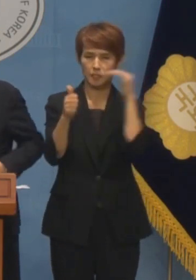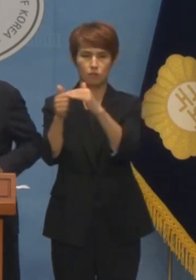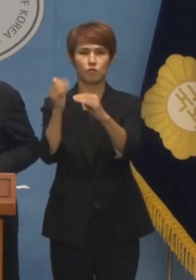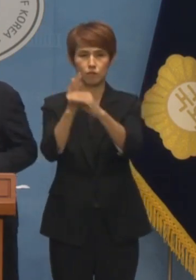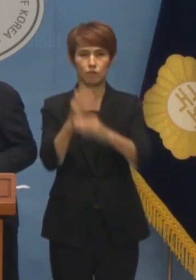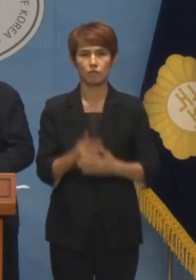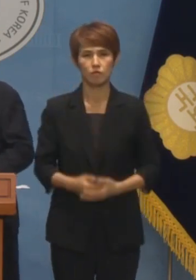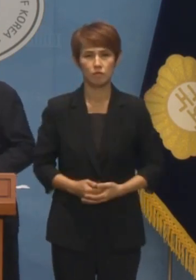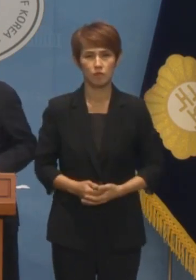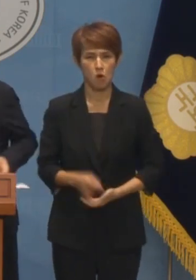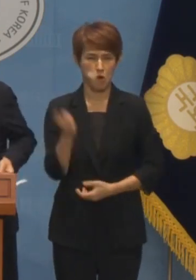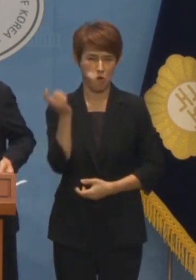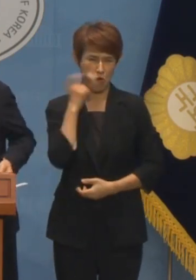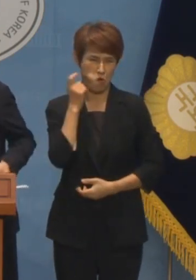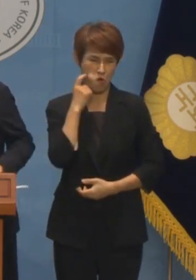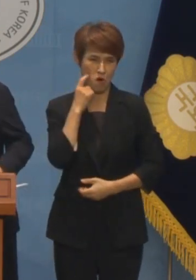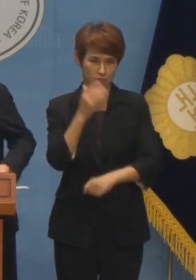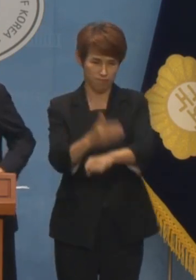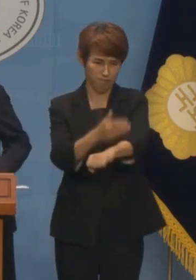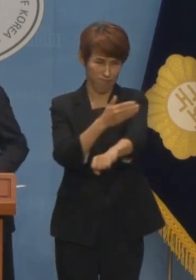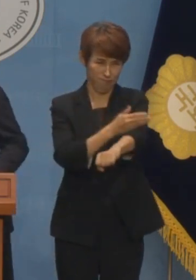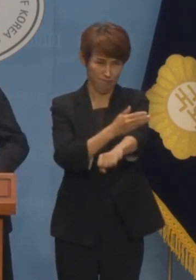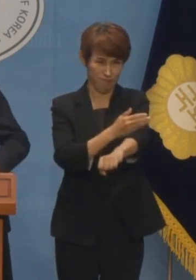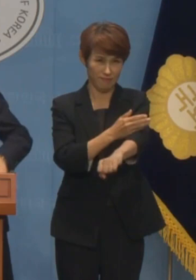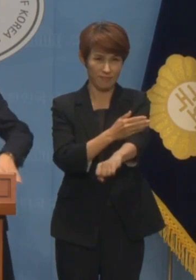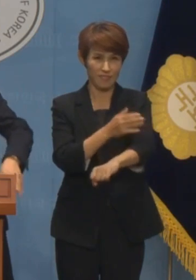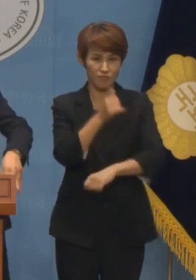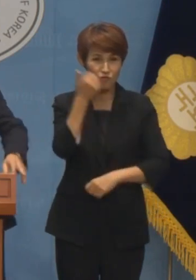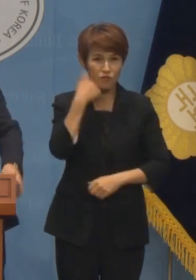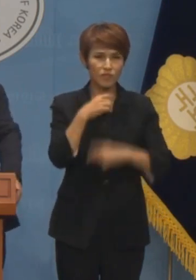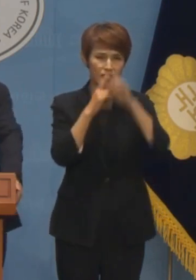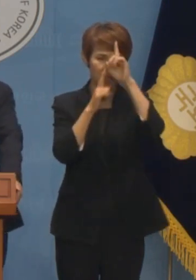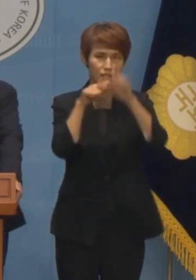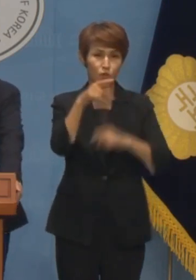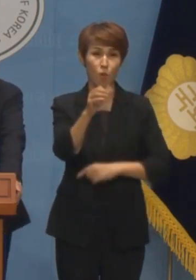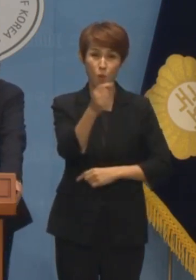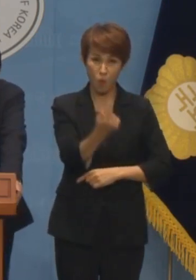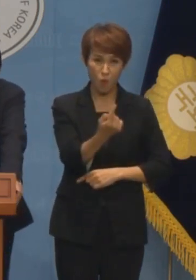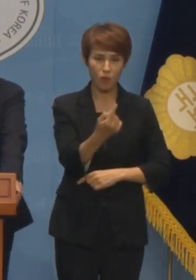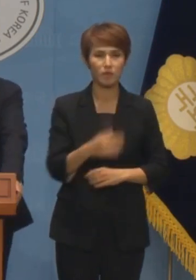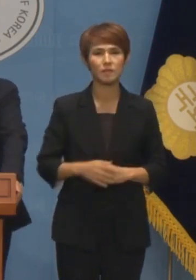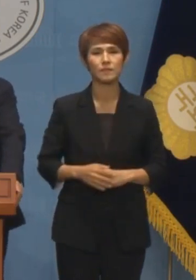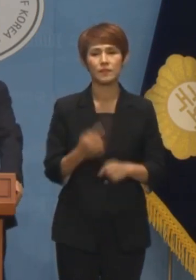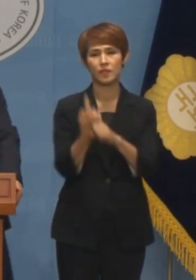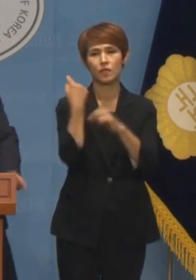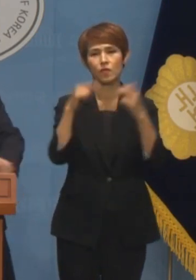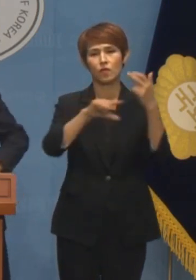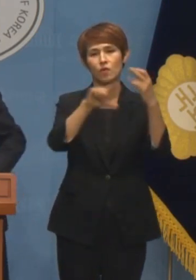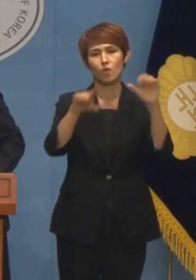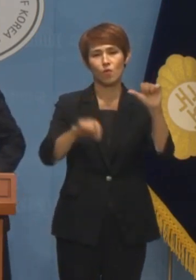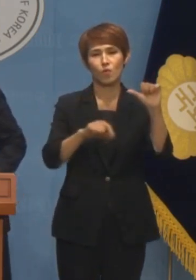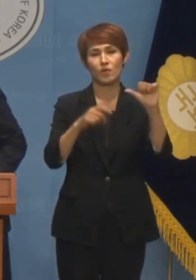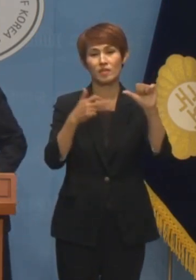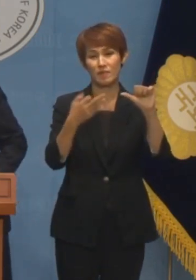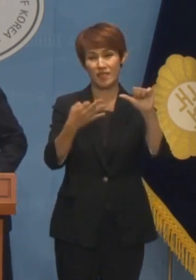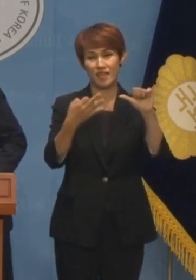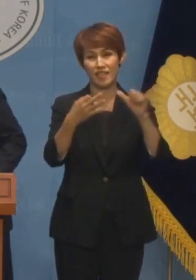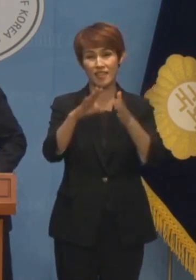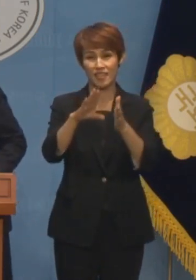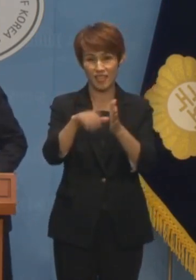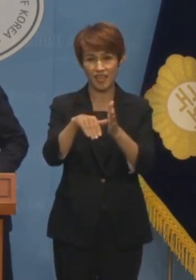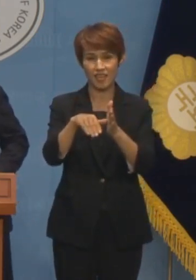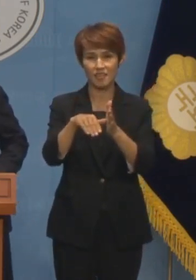허풍과 과장을 일삼는 이 이종호가요, 작년 5월 14일 카톡방에 3부 내일 체크하사 뭐